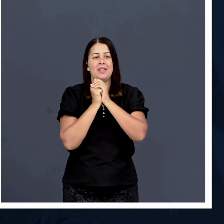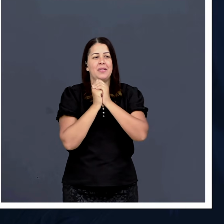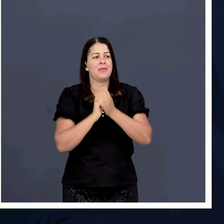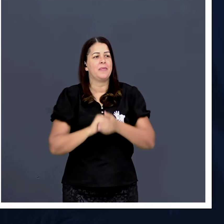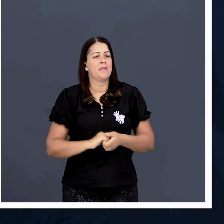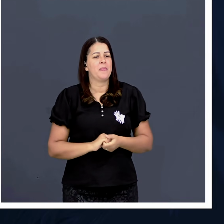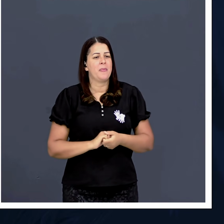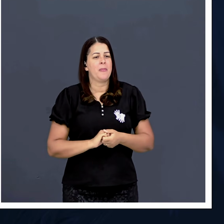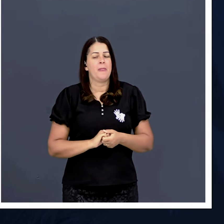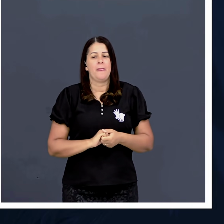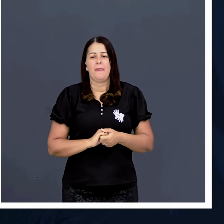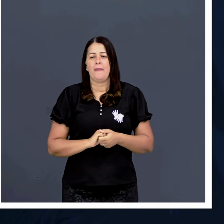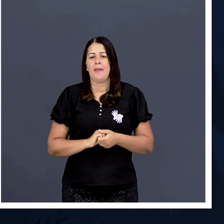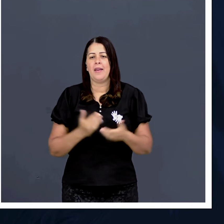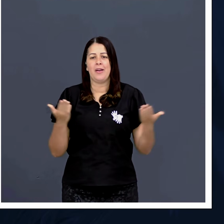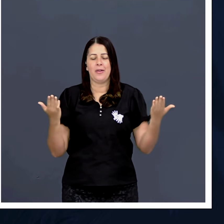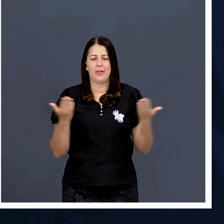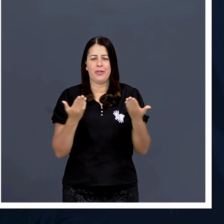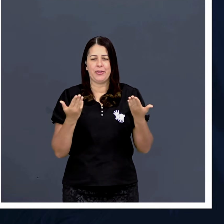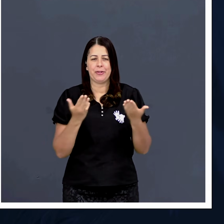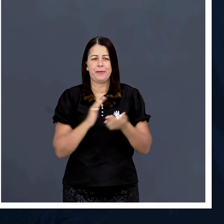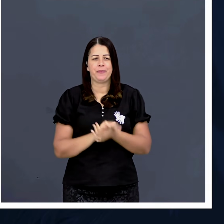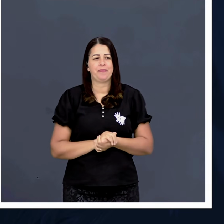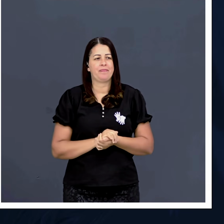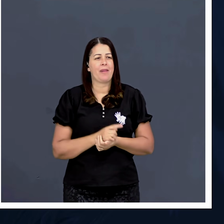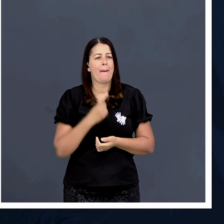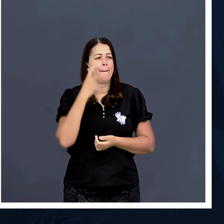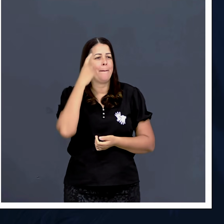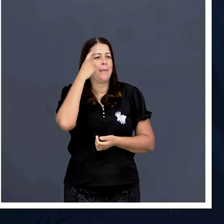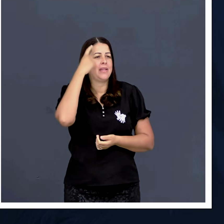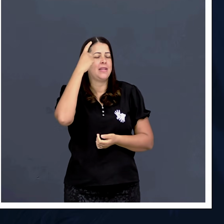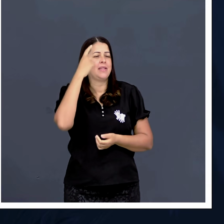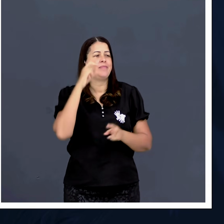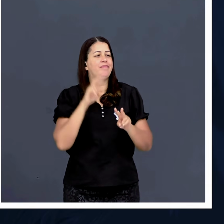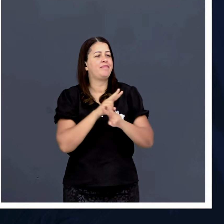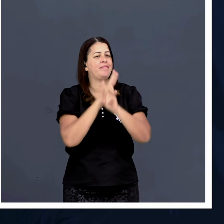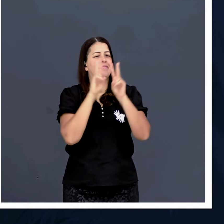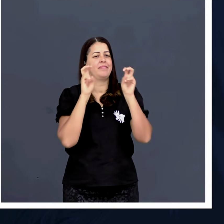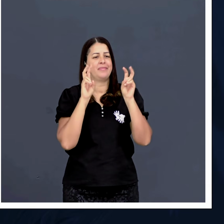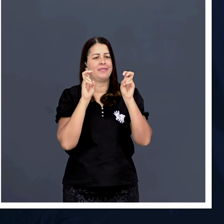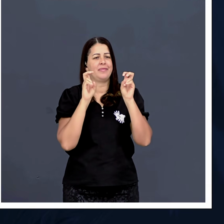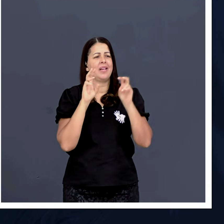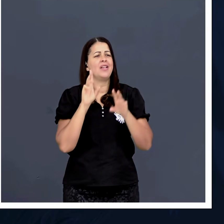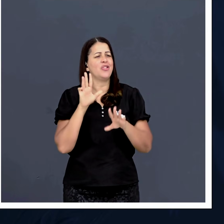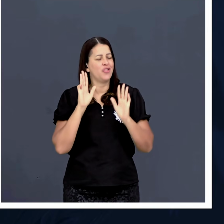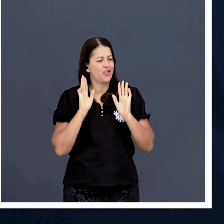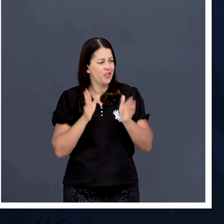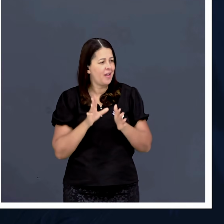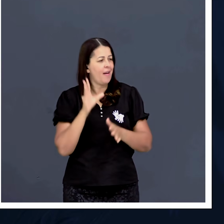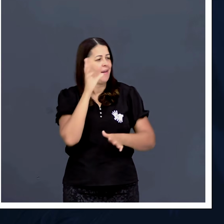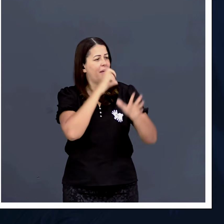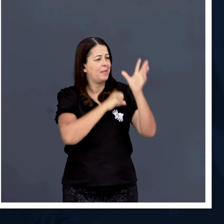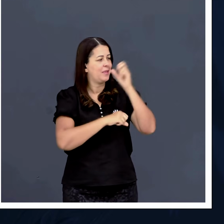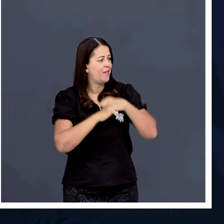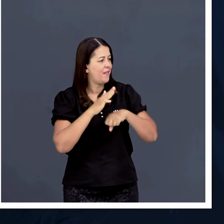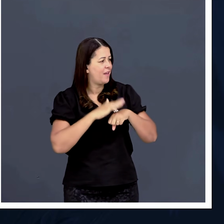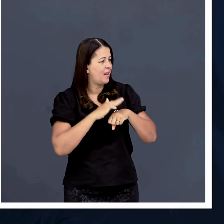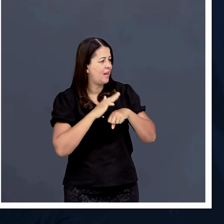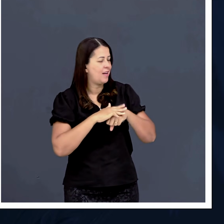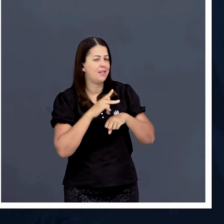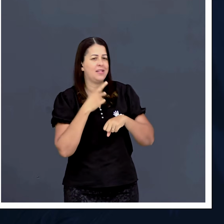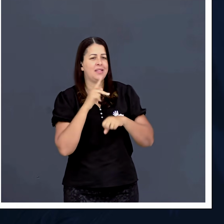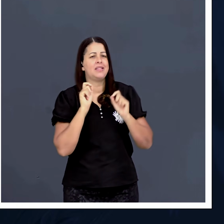amém. Hoje nós vamos meditar sobre um tema que nós aprendemos a falar de